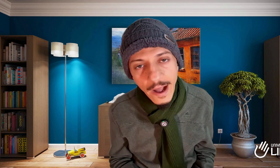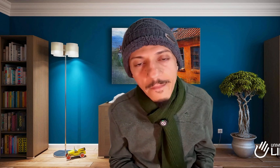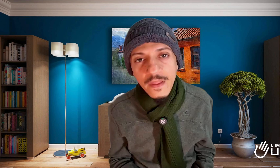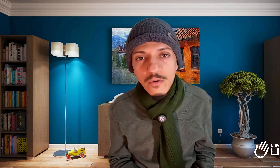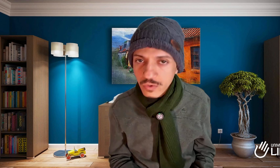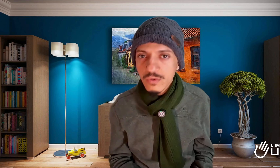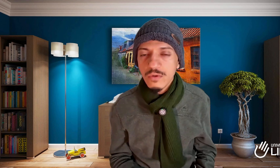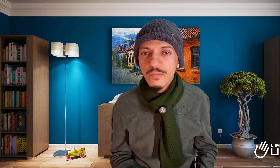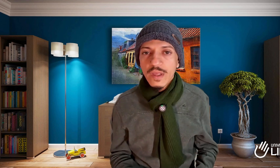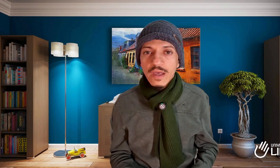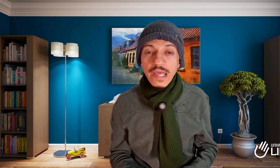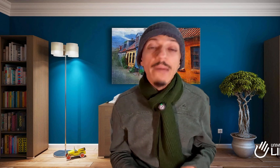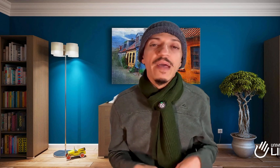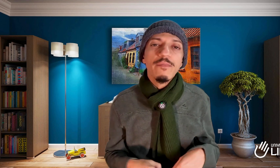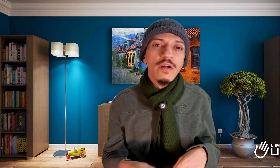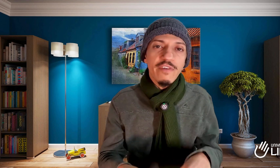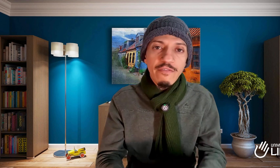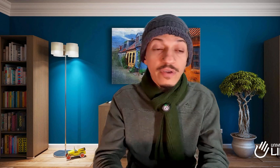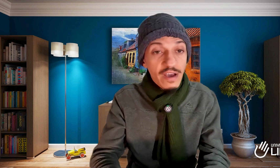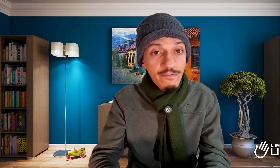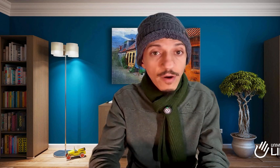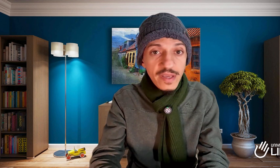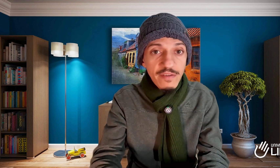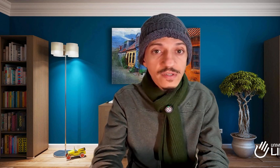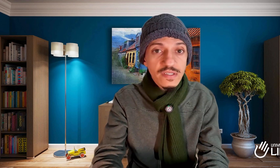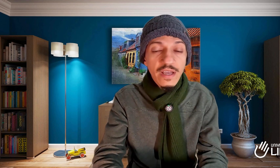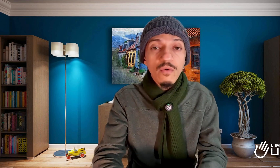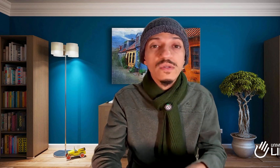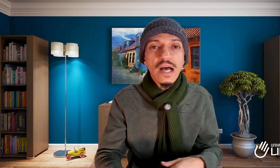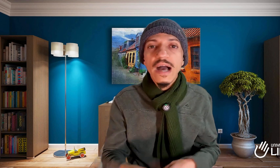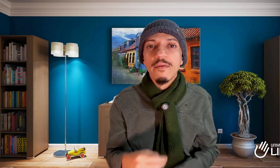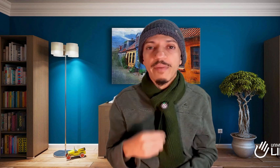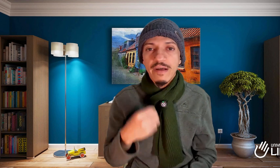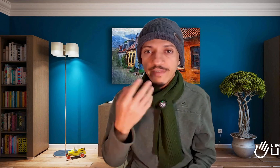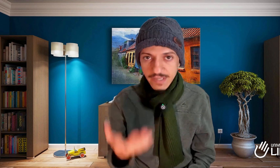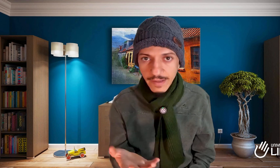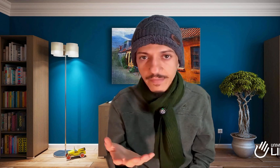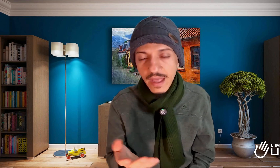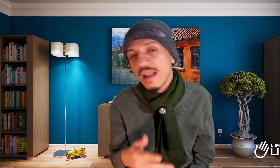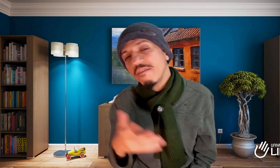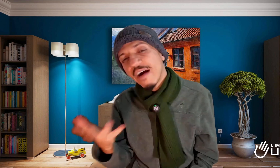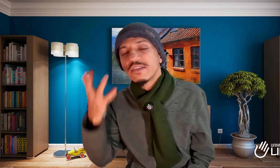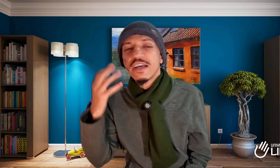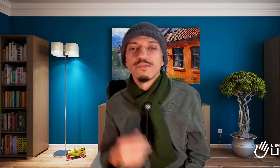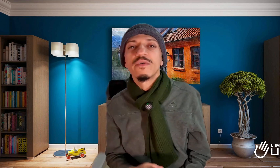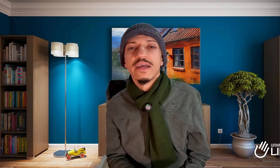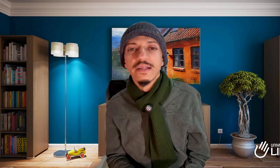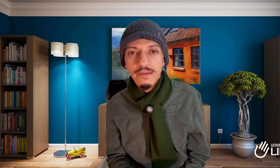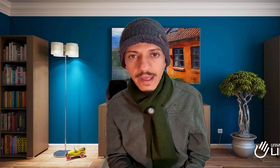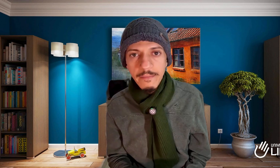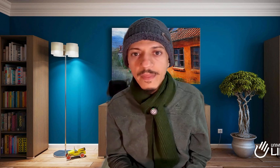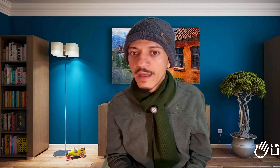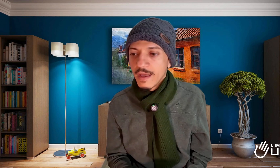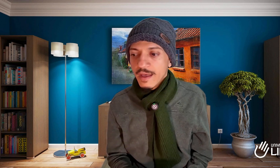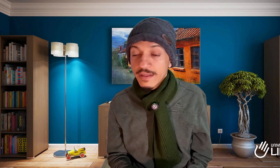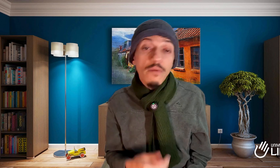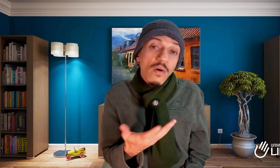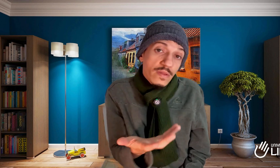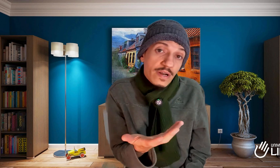um surdo, e é bem provável que a forma que você usar para fazer, ele vai te responder também. Tem uma outra forma